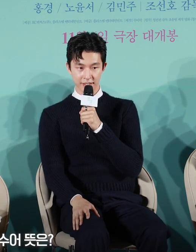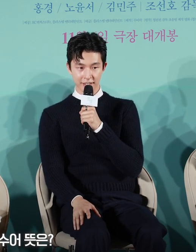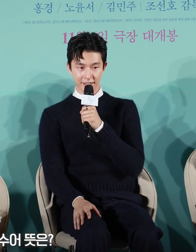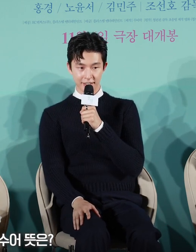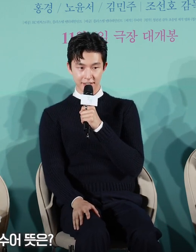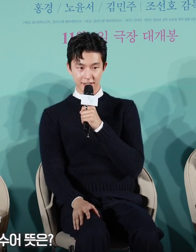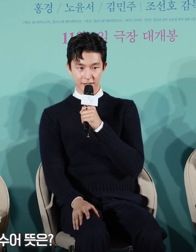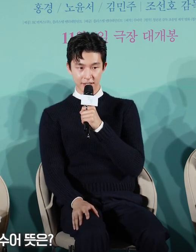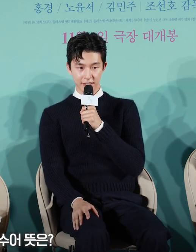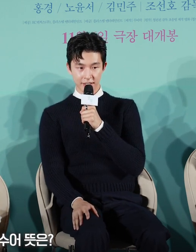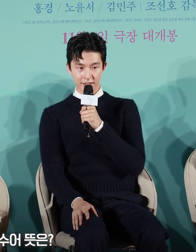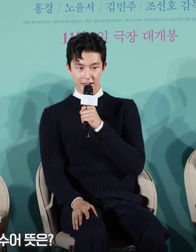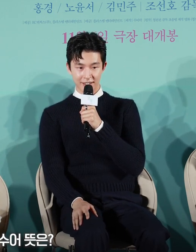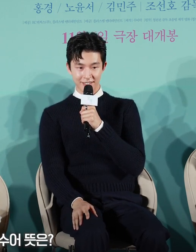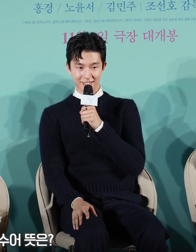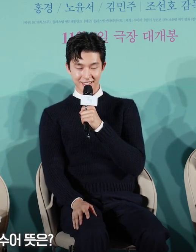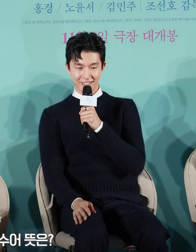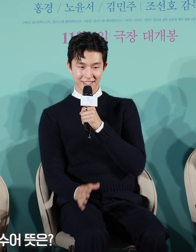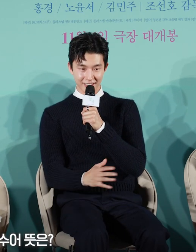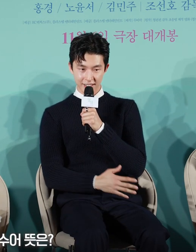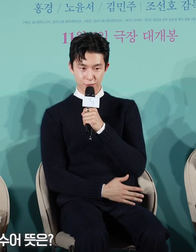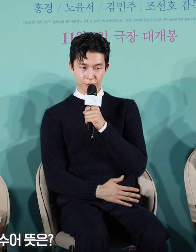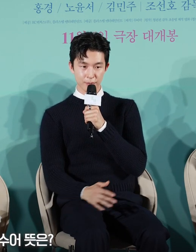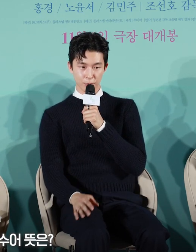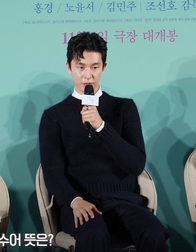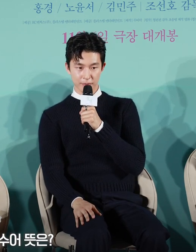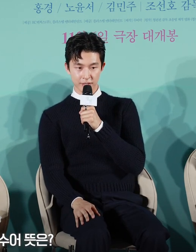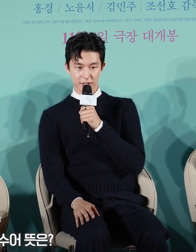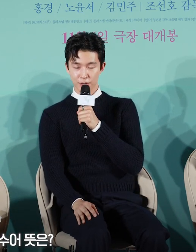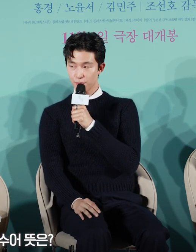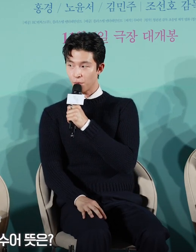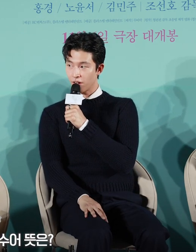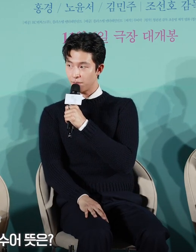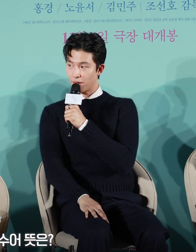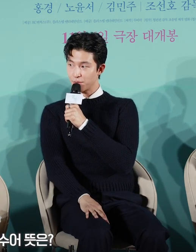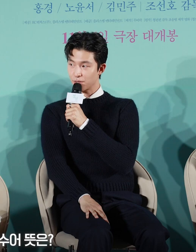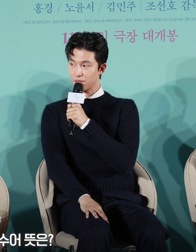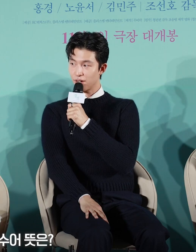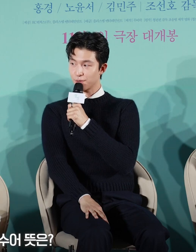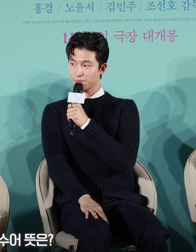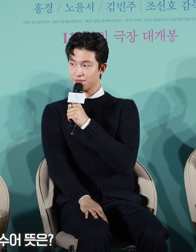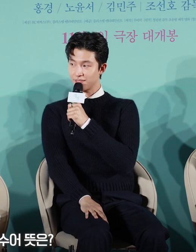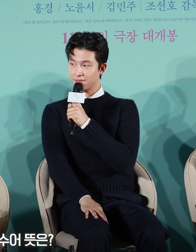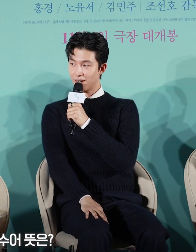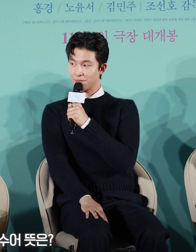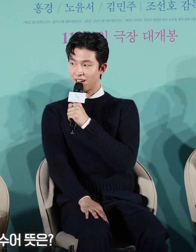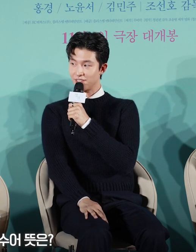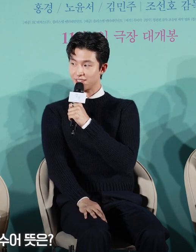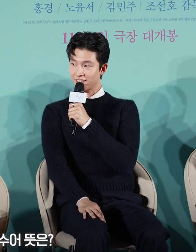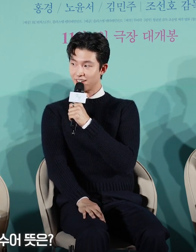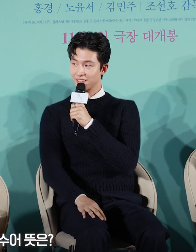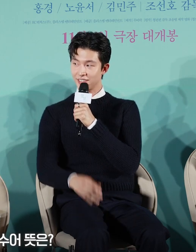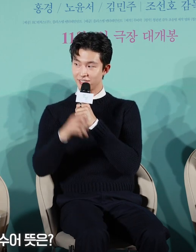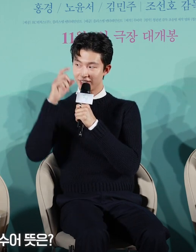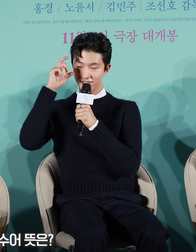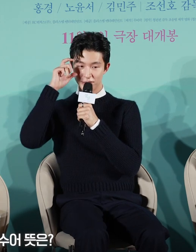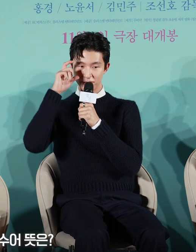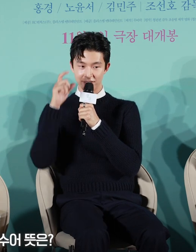이 둘의 모습을 찍어서 뭔가 마음속에 저장하고 싶은 마음이 아니었을까? 이런